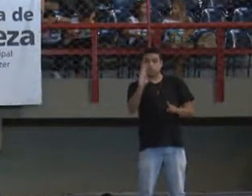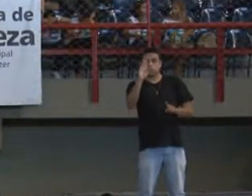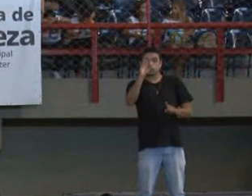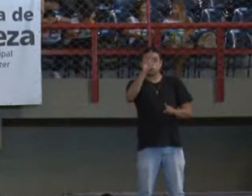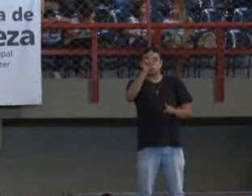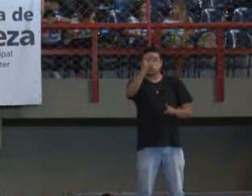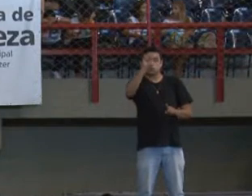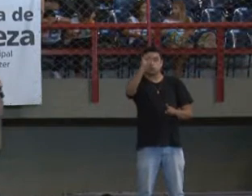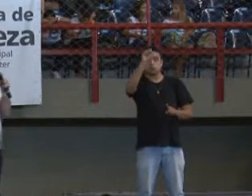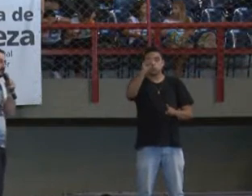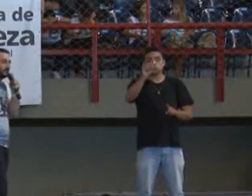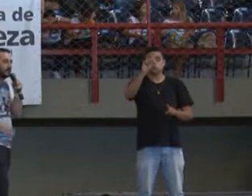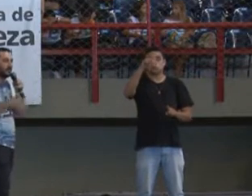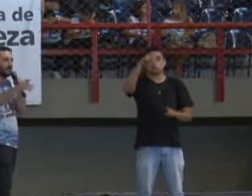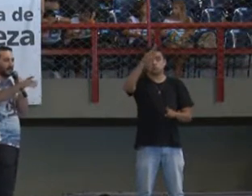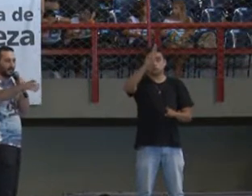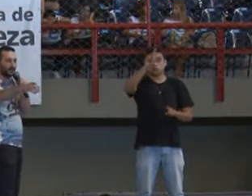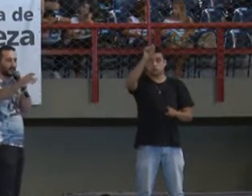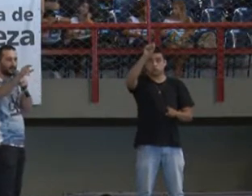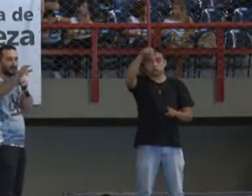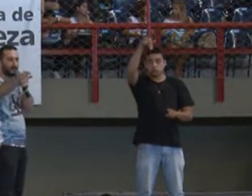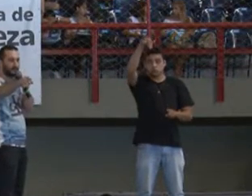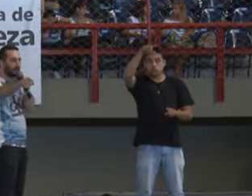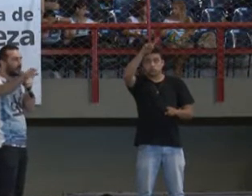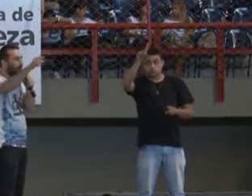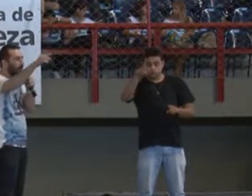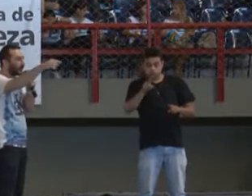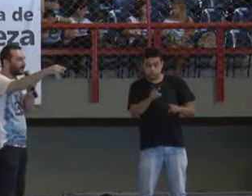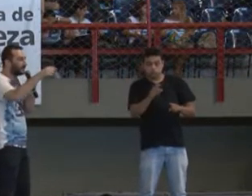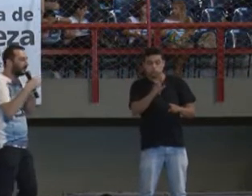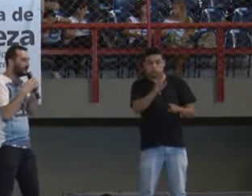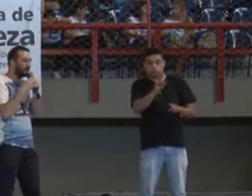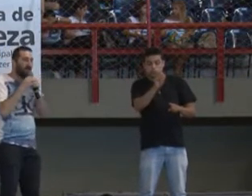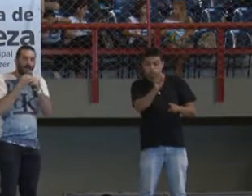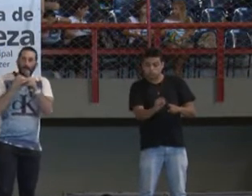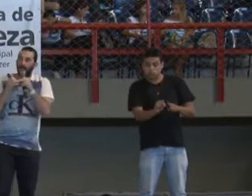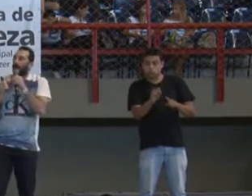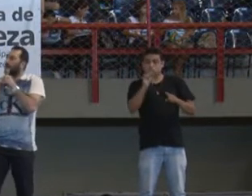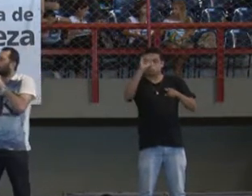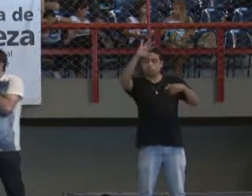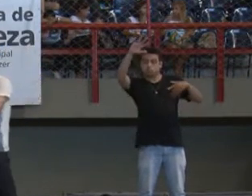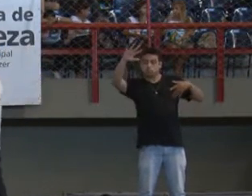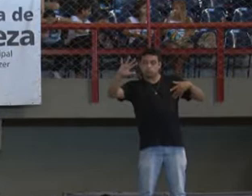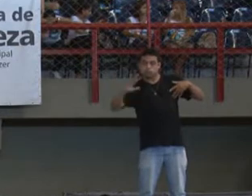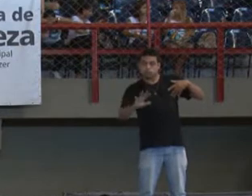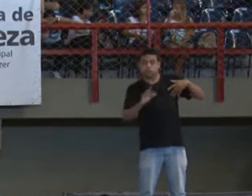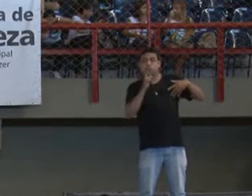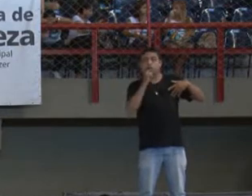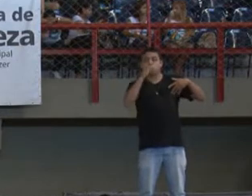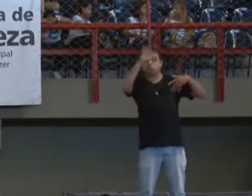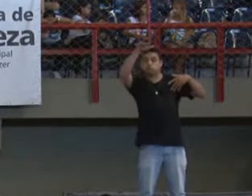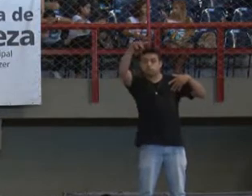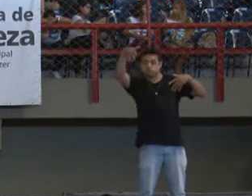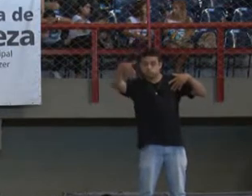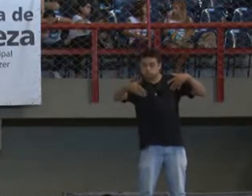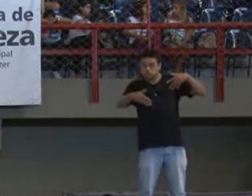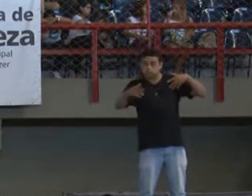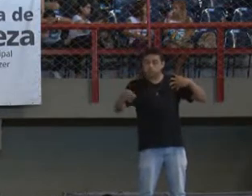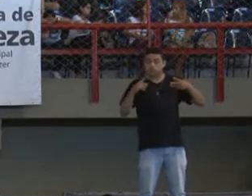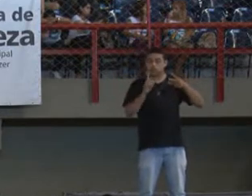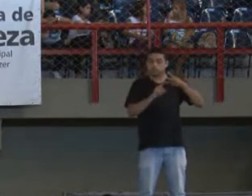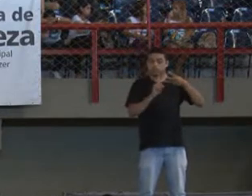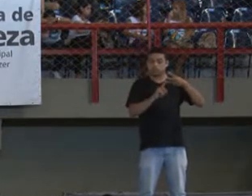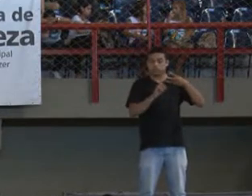chamado litoral oriental brasileiro. Então, corrente sul brasileira. E a última corrente que eu quero que você anote